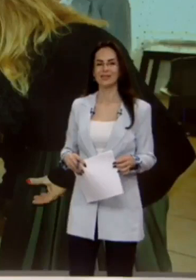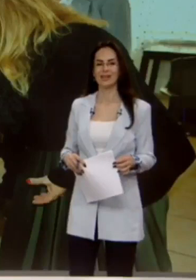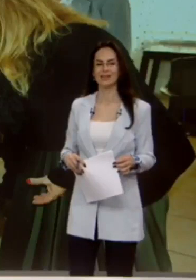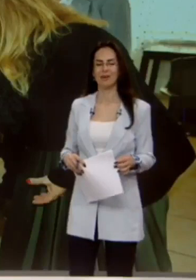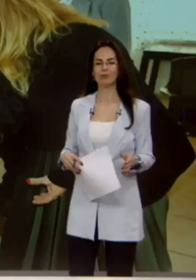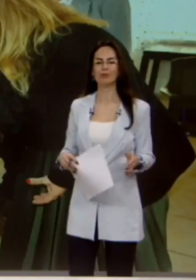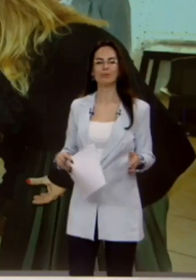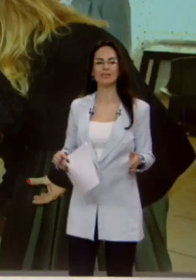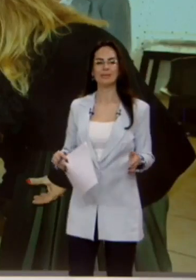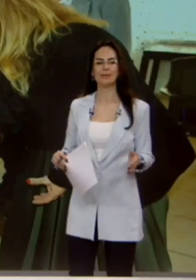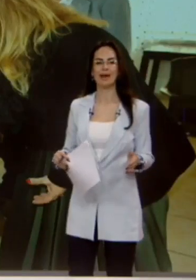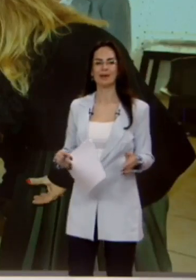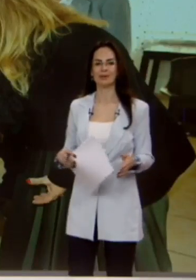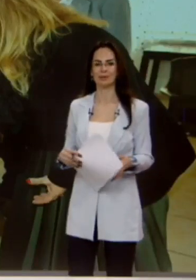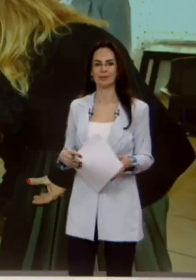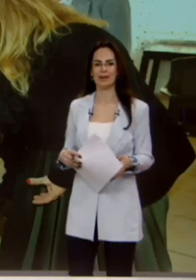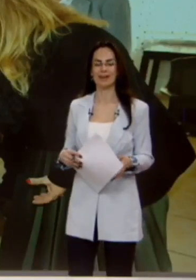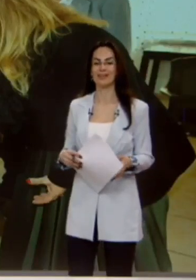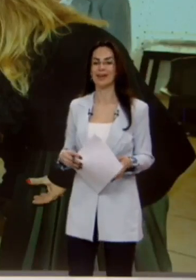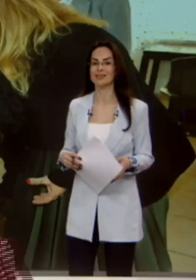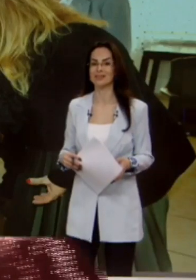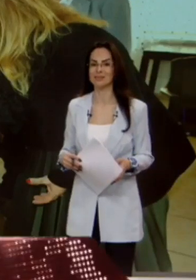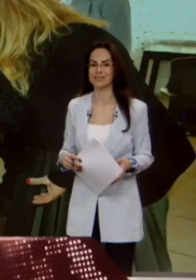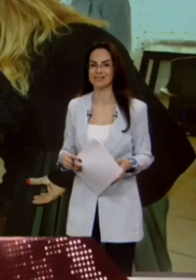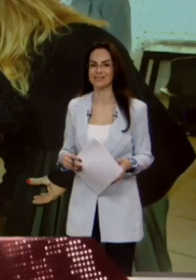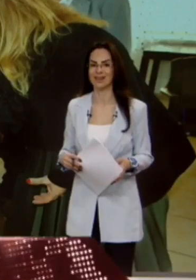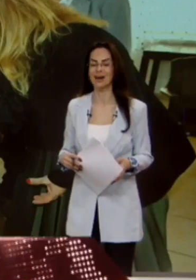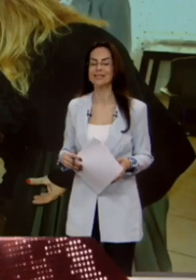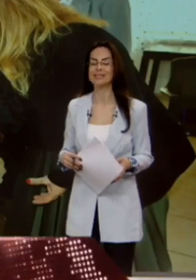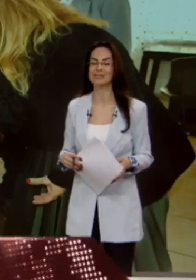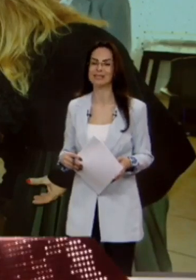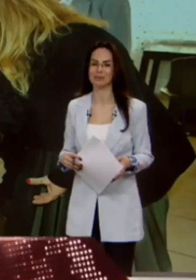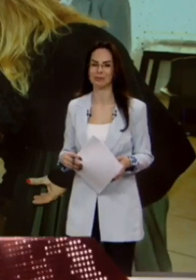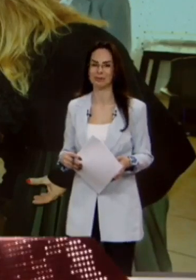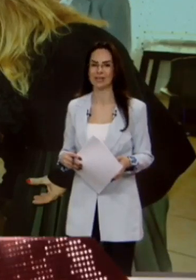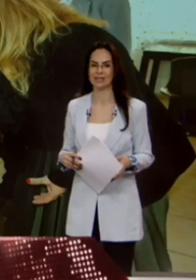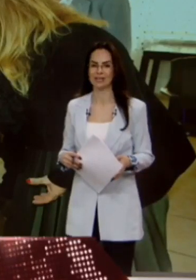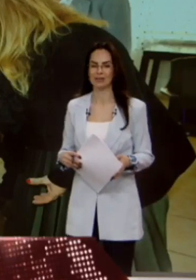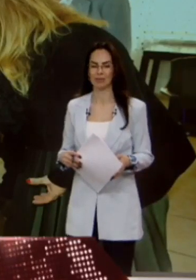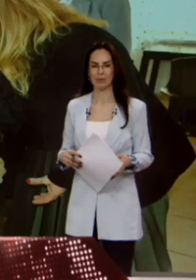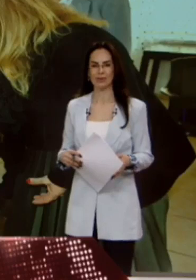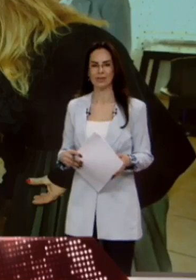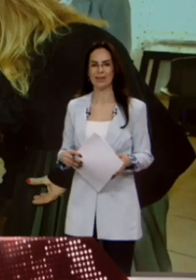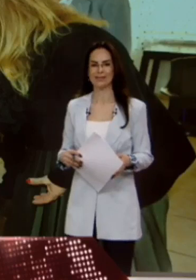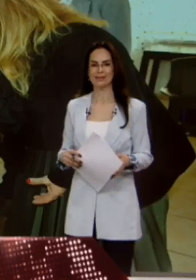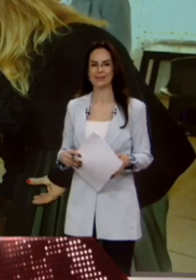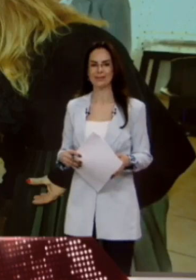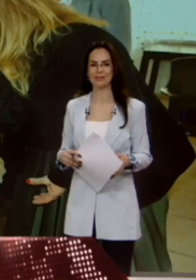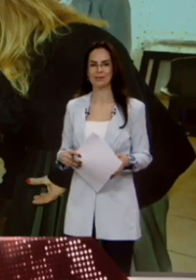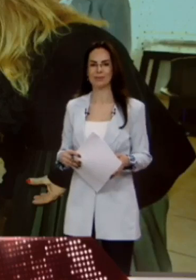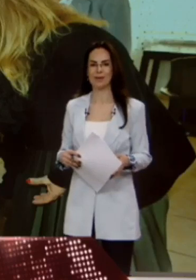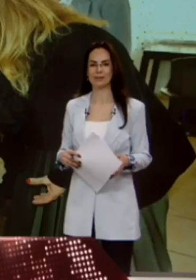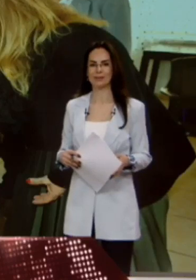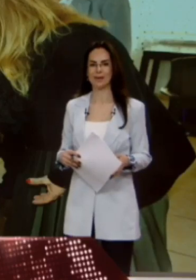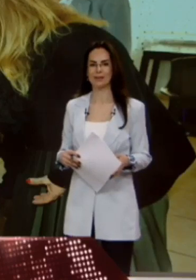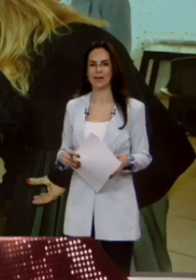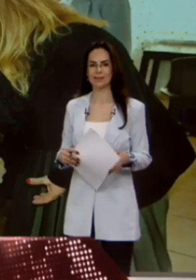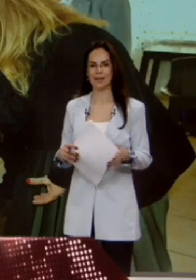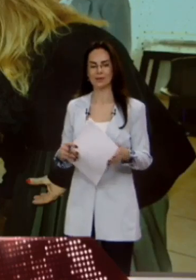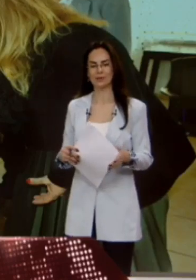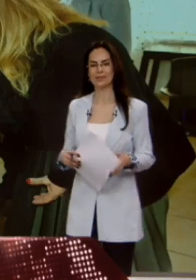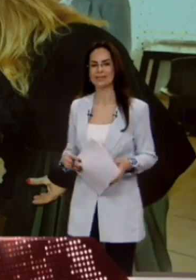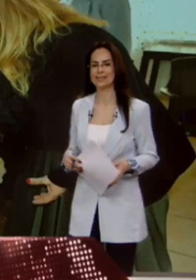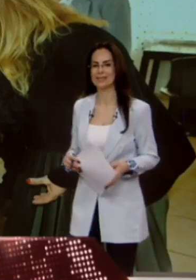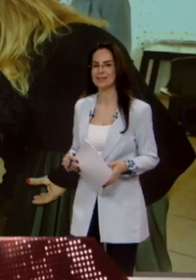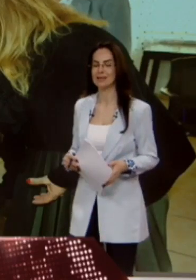Sayın seyirciler, 14 Mayıs Pazar günü, en değerlilerimizin, annelerimizin günü. Cumhurbaşkanı Ersin Tatar'ın eşi Sibel Tatar,